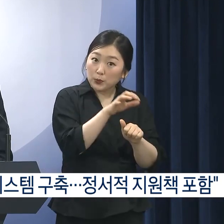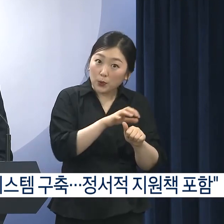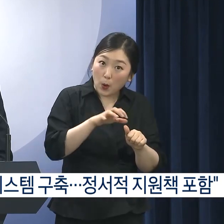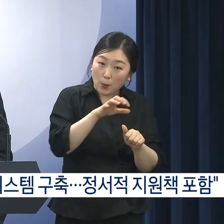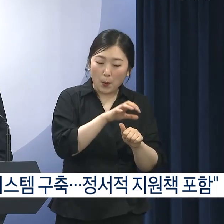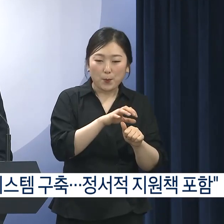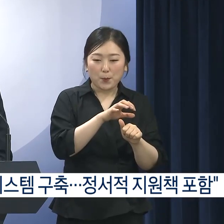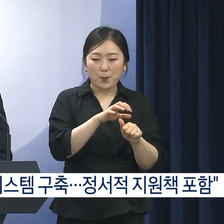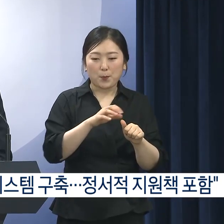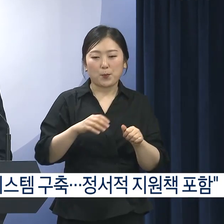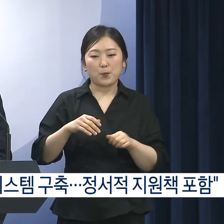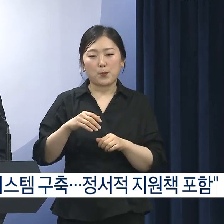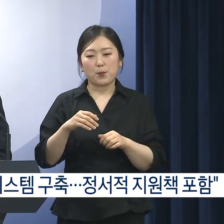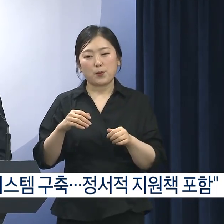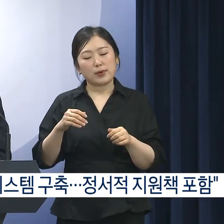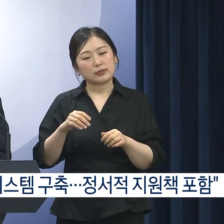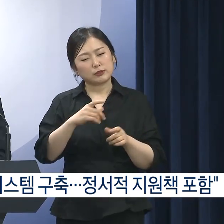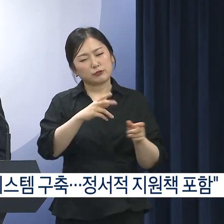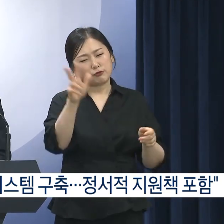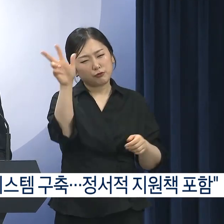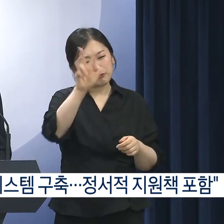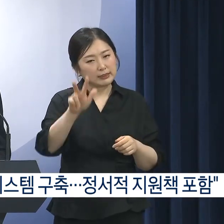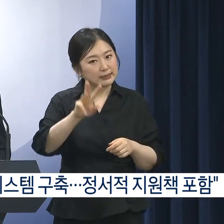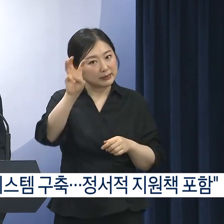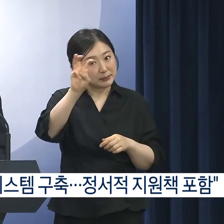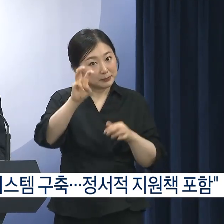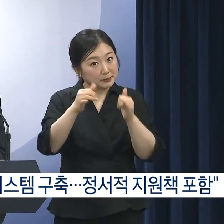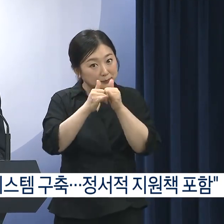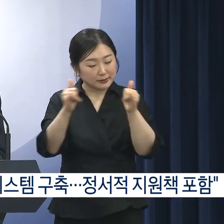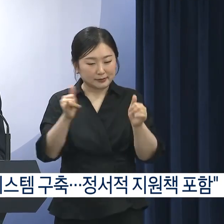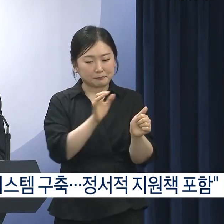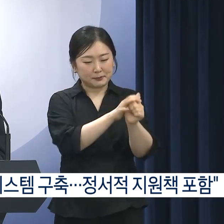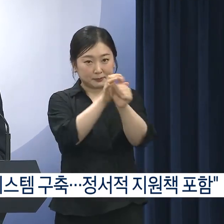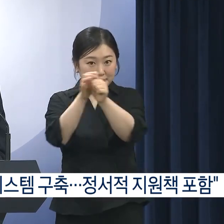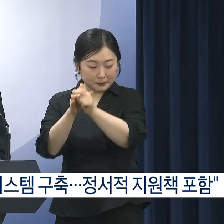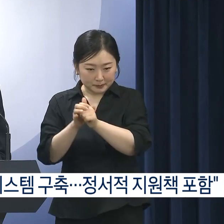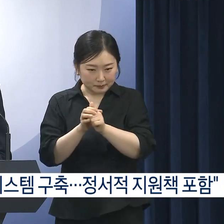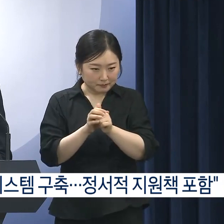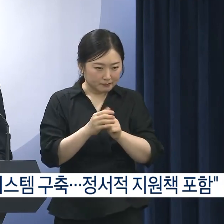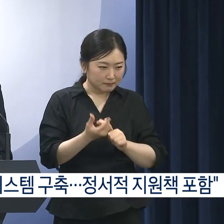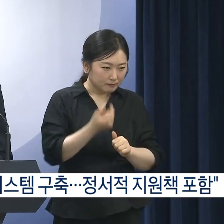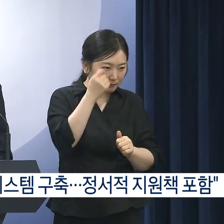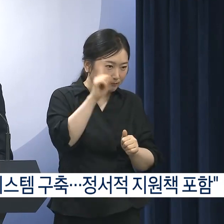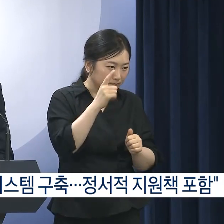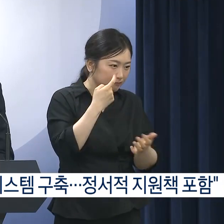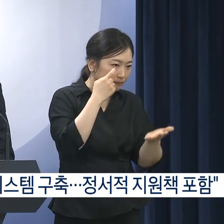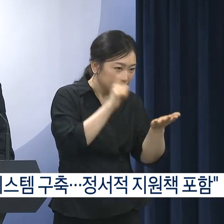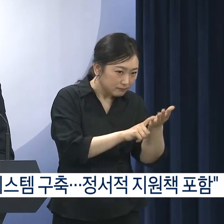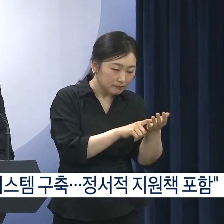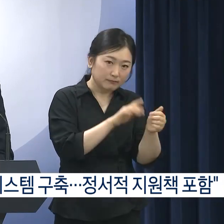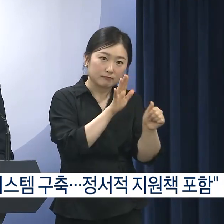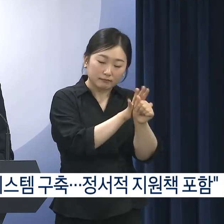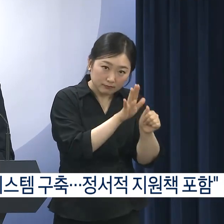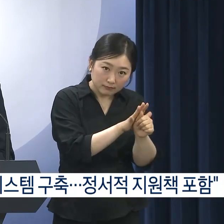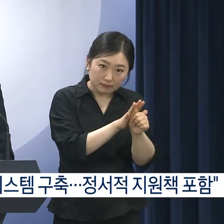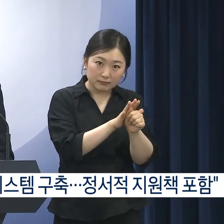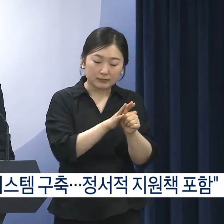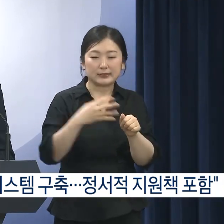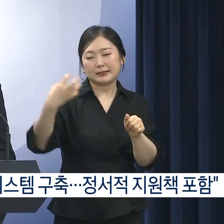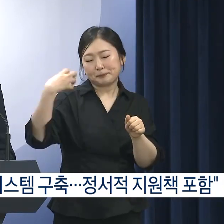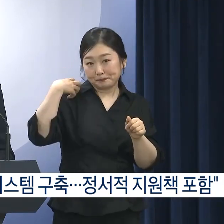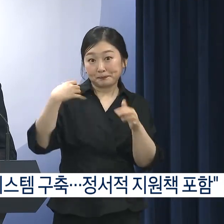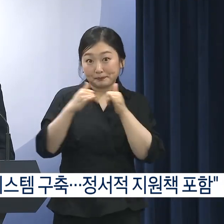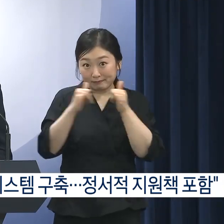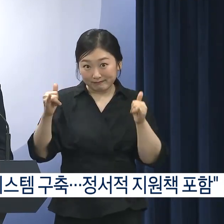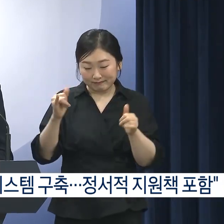들면 전국에 총 한 30명 정도를 배치를 통해서 선지적으로 발굴을 하고 밀착해서 지원하는 체계를 만들어 가도록